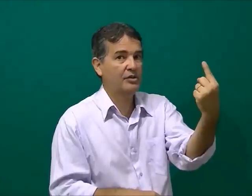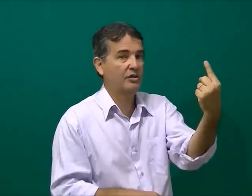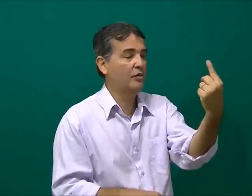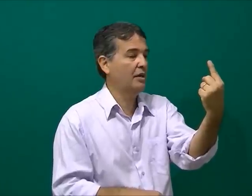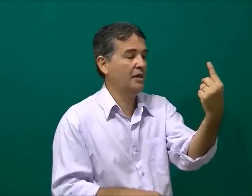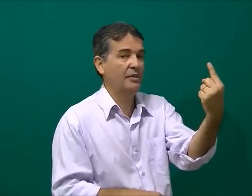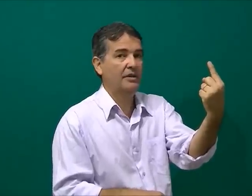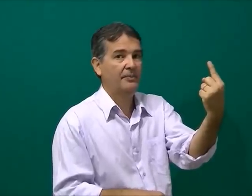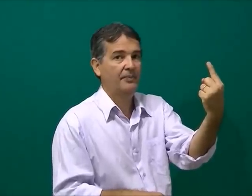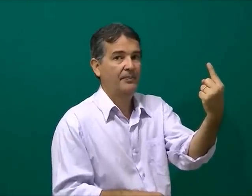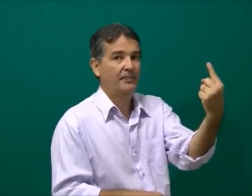só tem uma câmera.